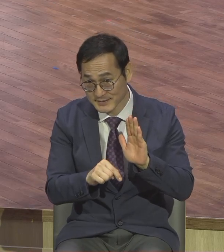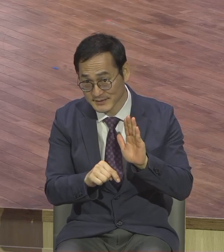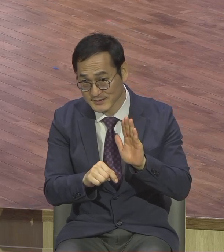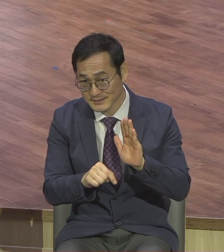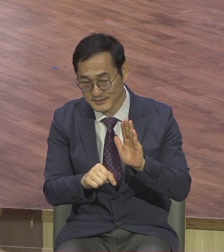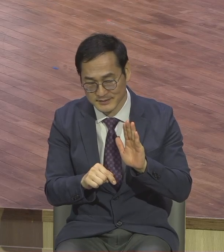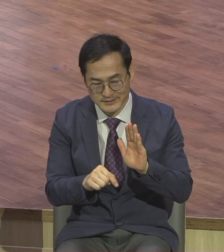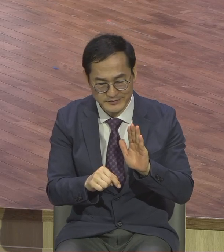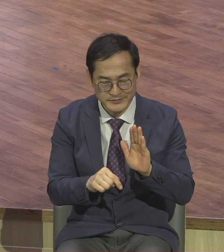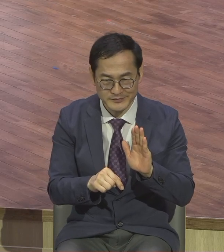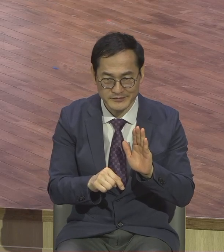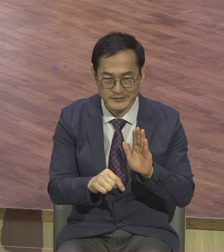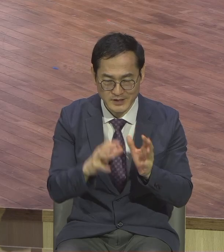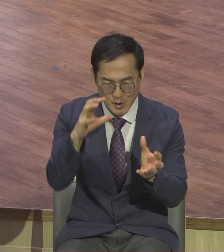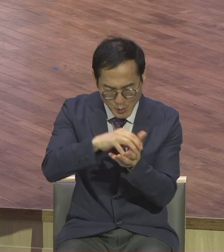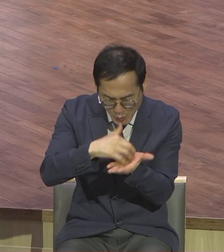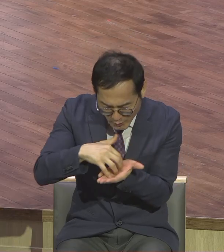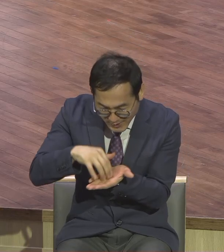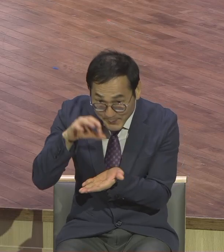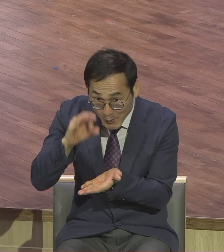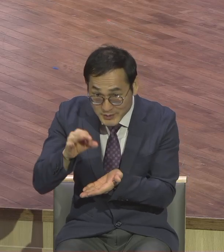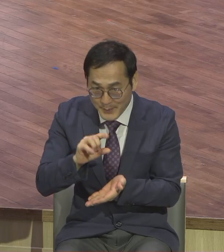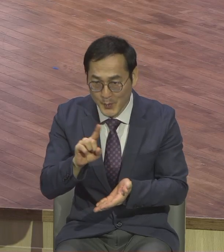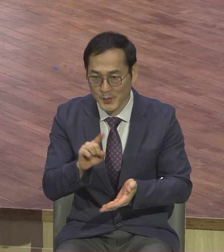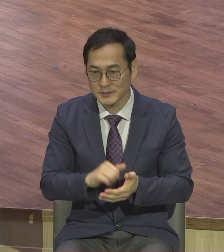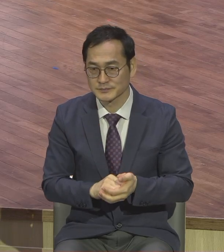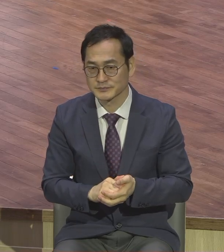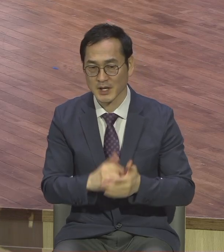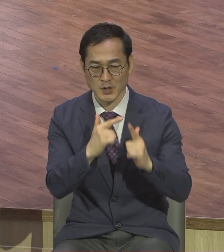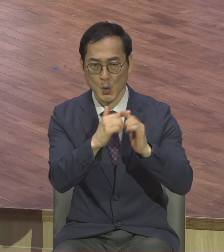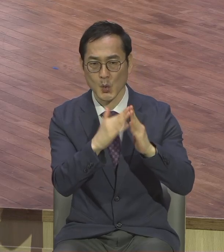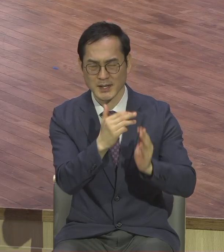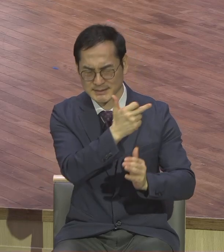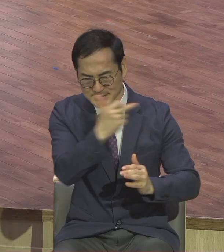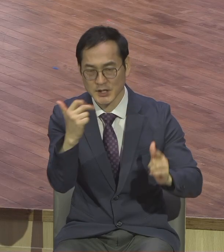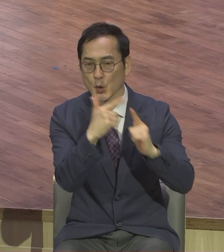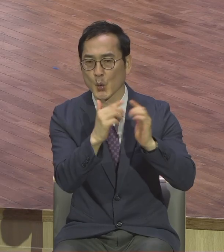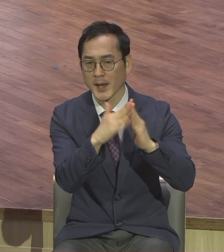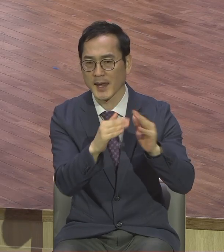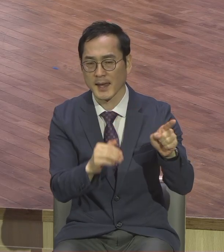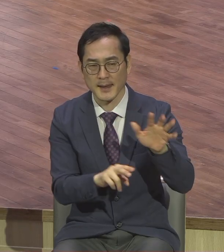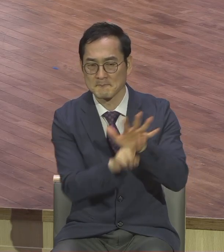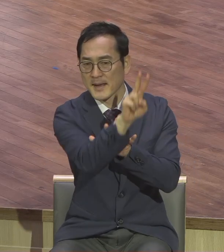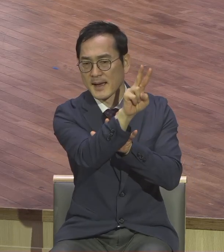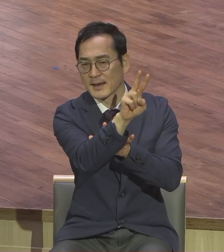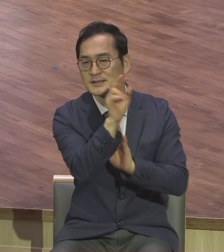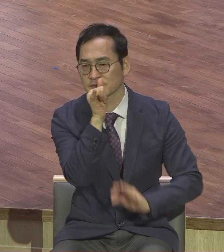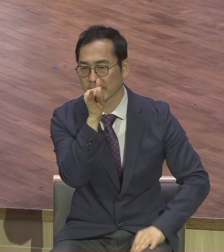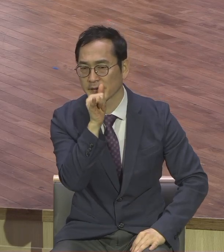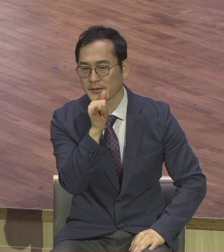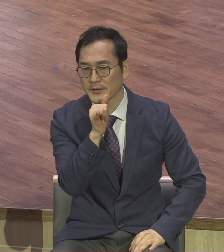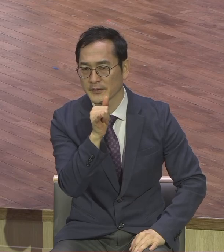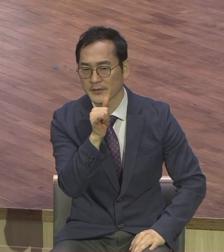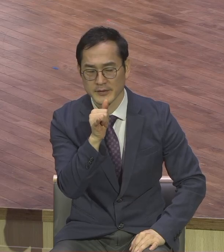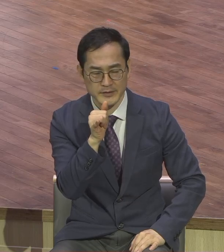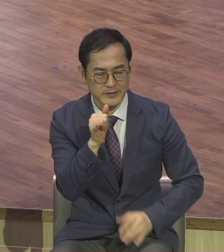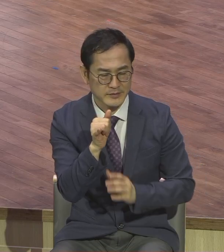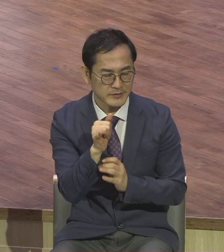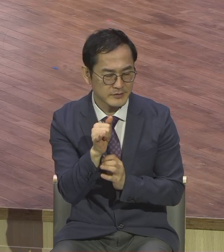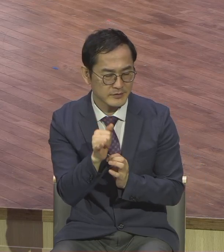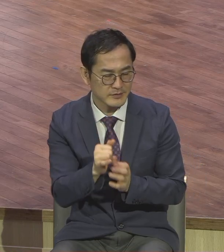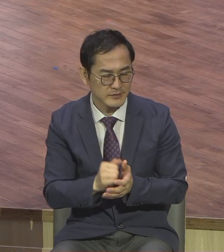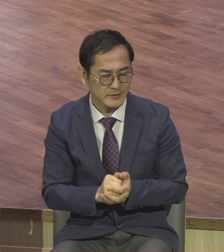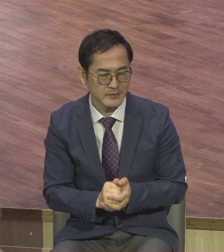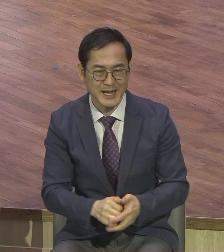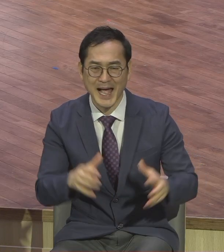그 통계 보고서 보면 우리나라의 양대 교단, 양대 교단이 있어요. 합동 측이 양자 교단에 제가 속해